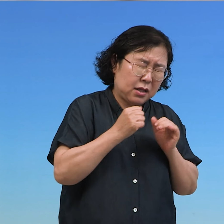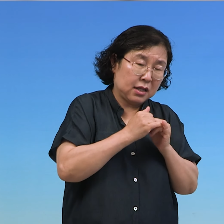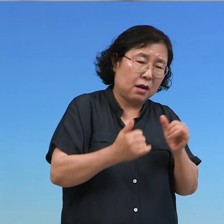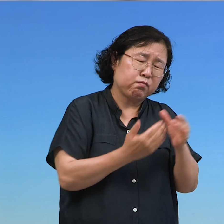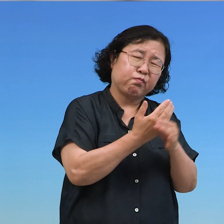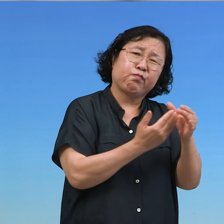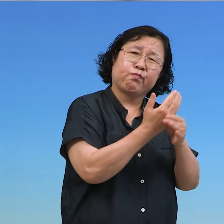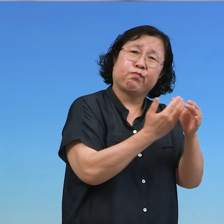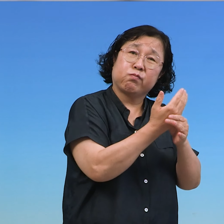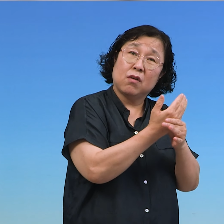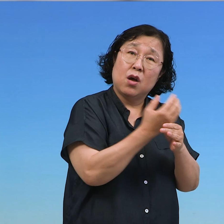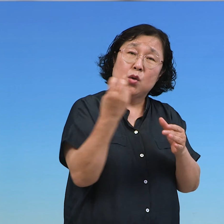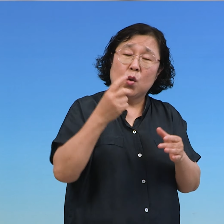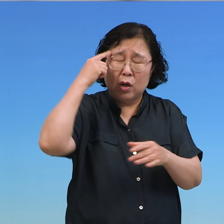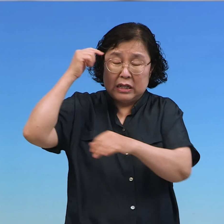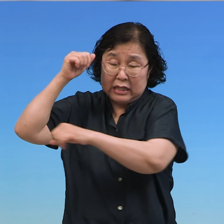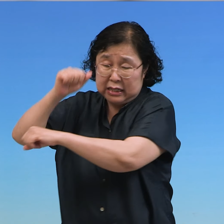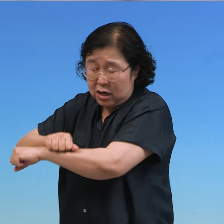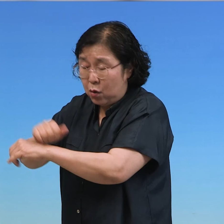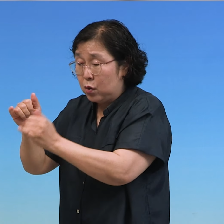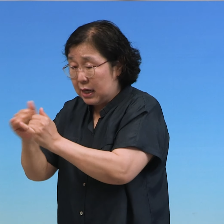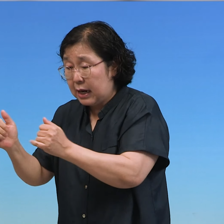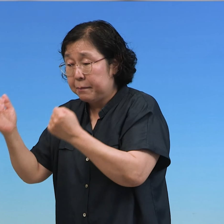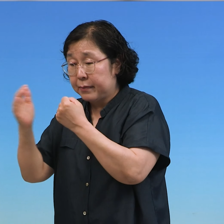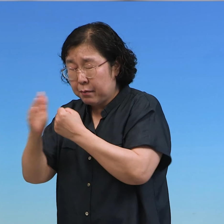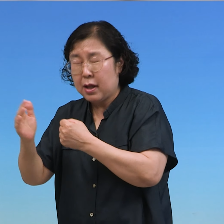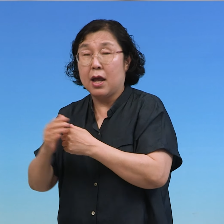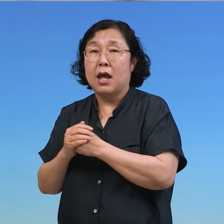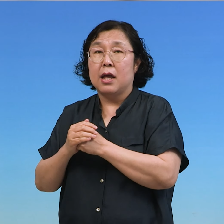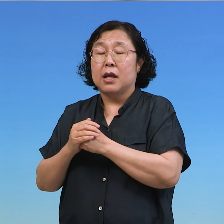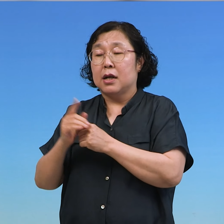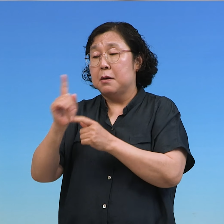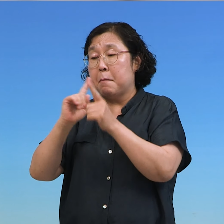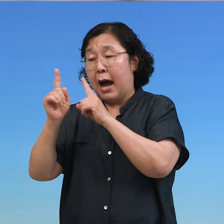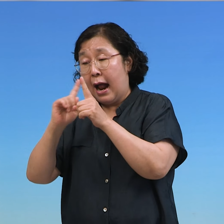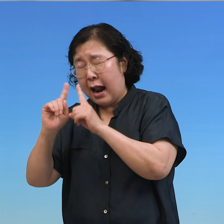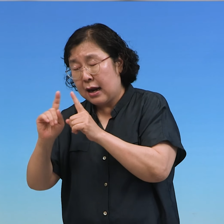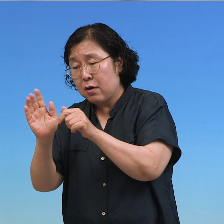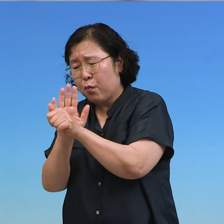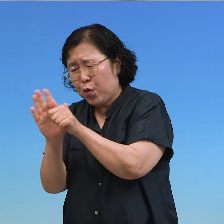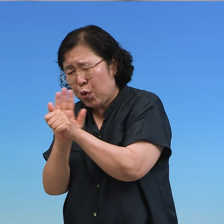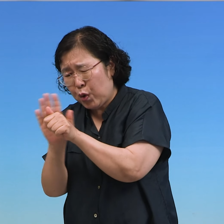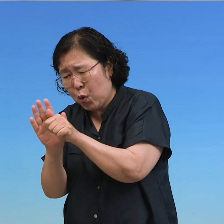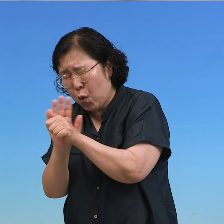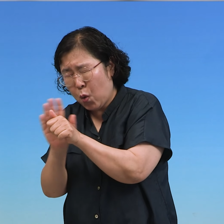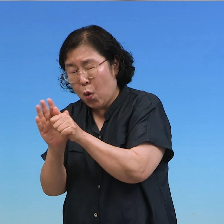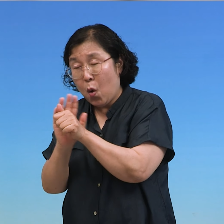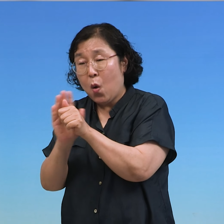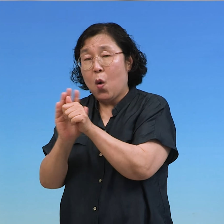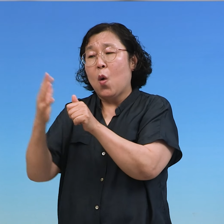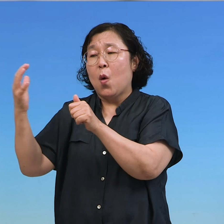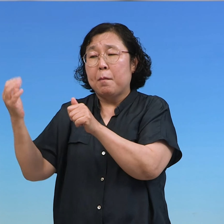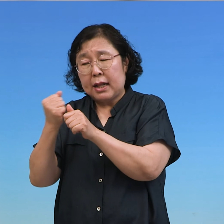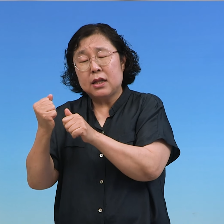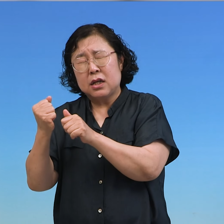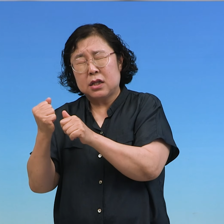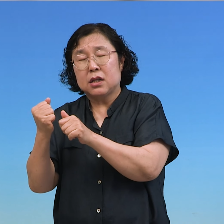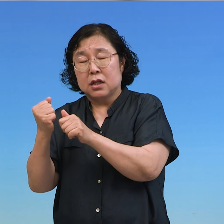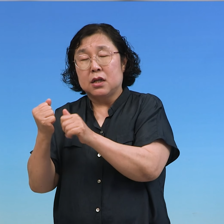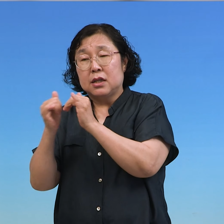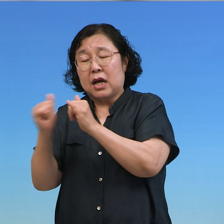그런가 하면 또 지혜로운 사람들로 인해 가지고 그 안에서 아픈 곳을 낮게 하는 약효가 있습니다 이 교회고 또